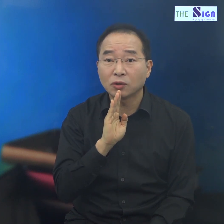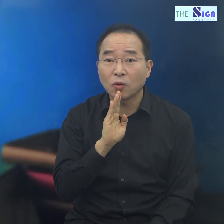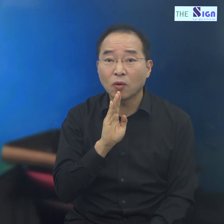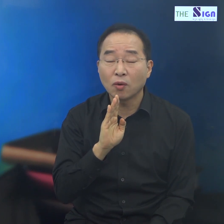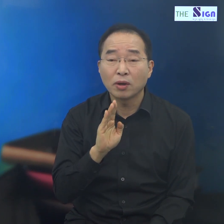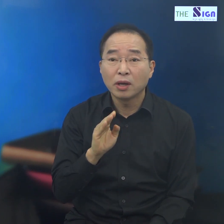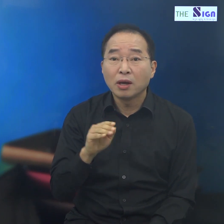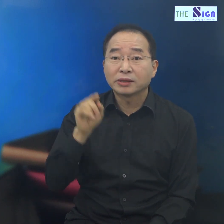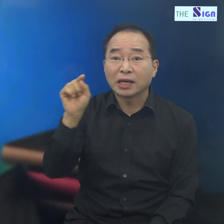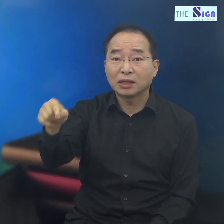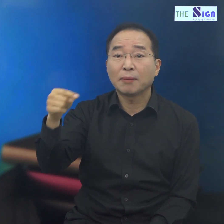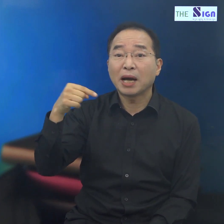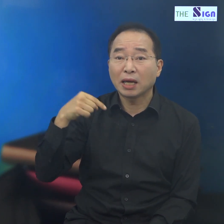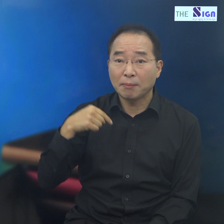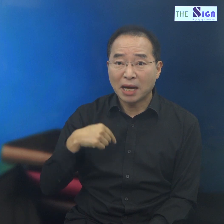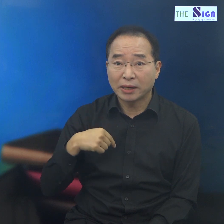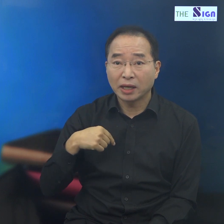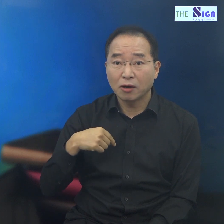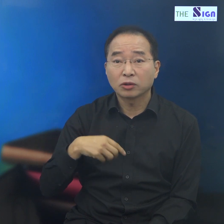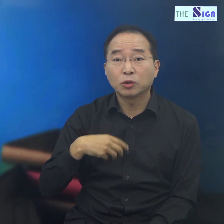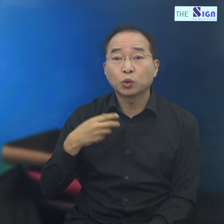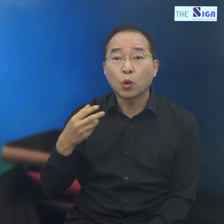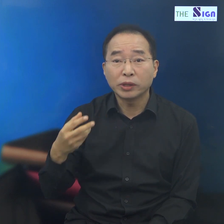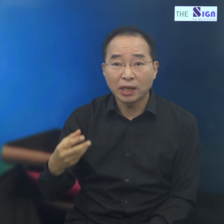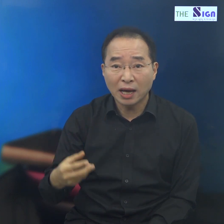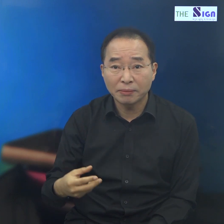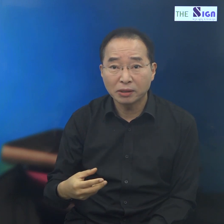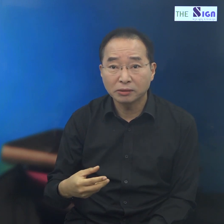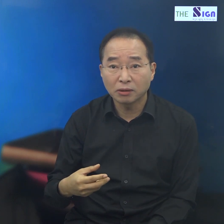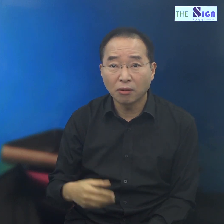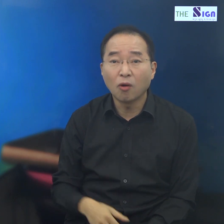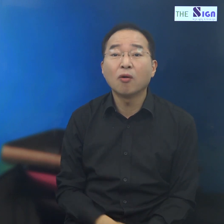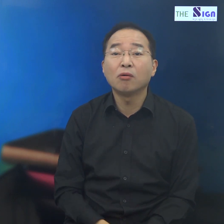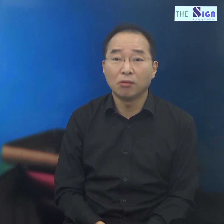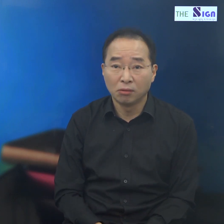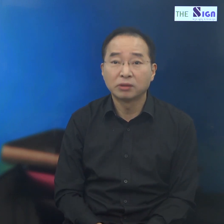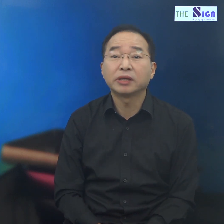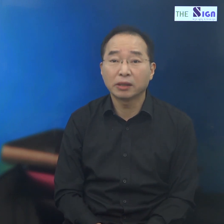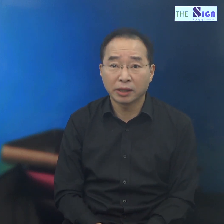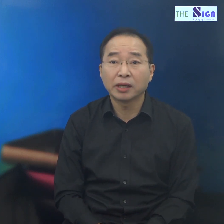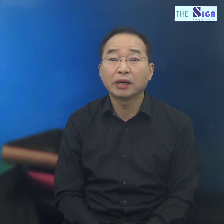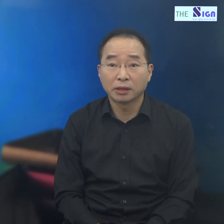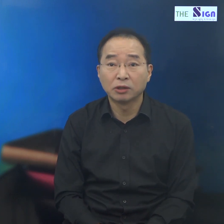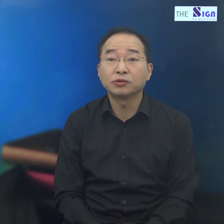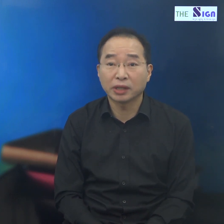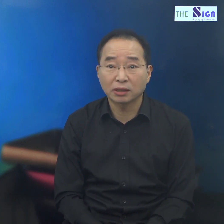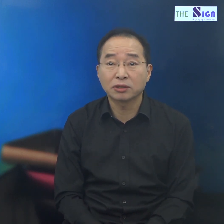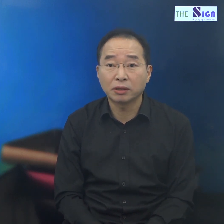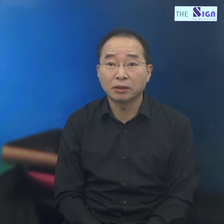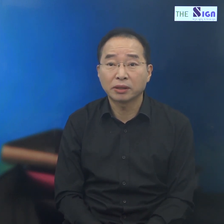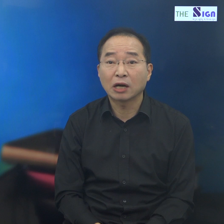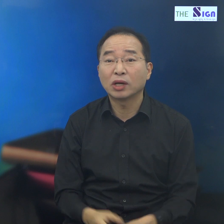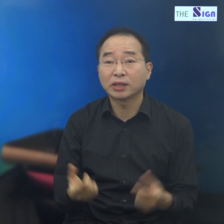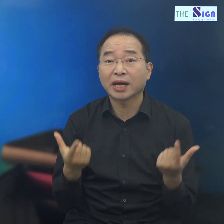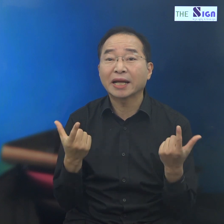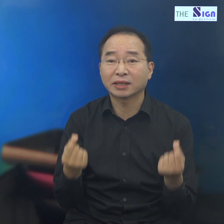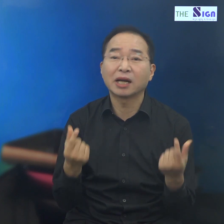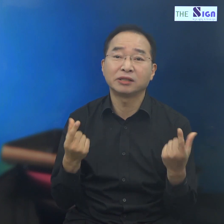뜻이고, 상대방의 말에 어떤 동의하면서 그래 그럴 수 있겠어 라고 할 땐 같다를